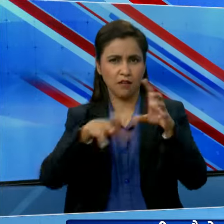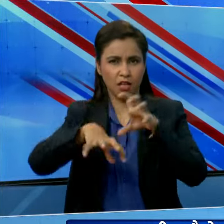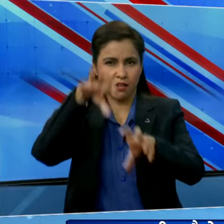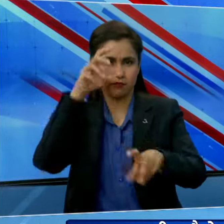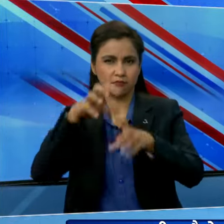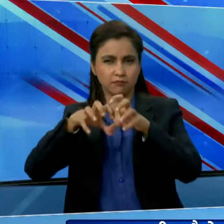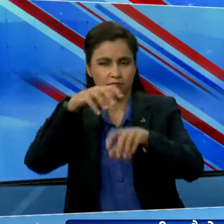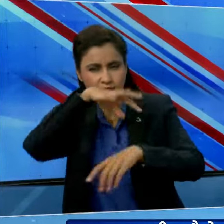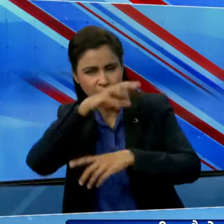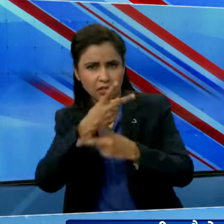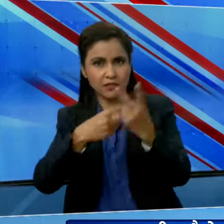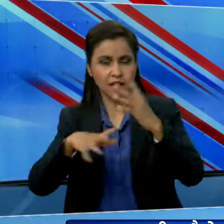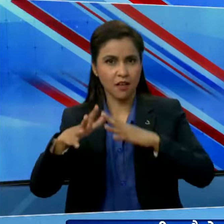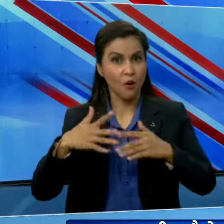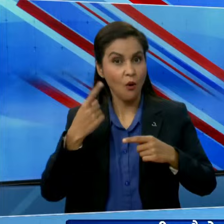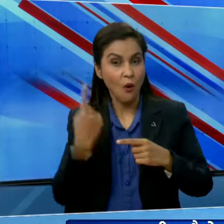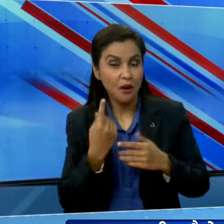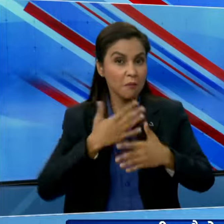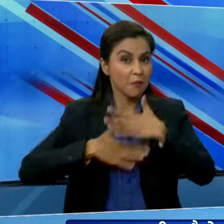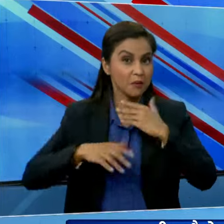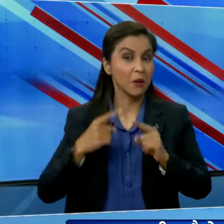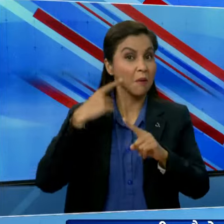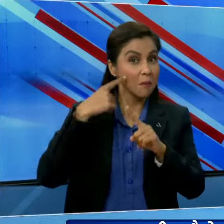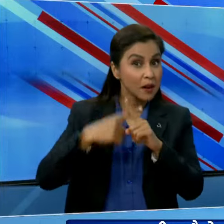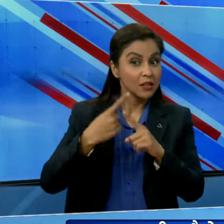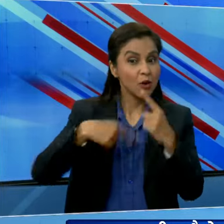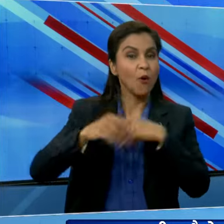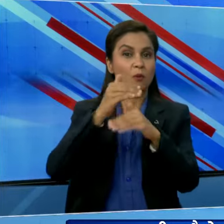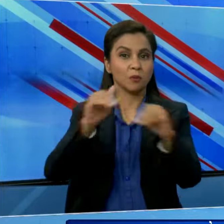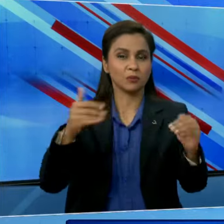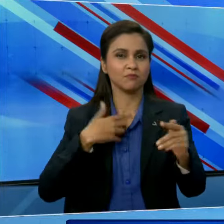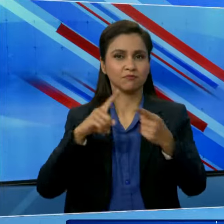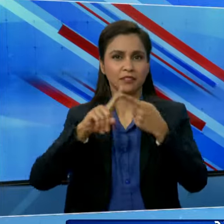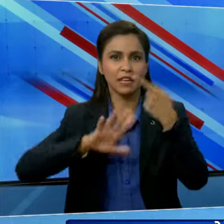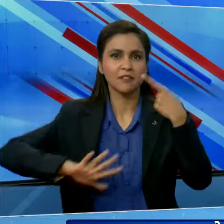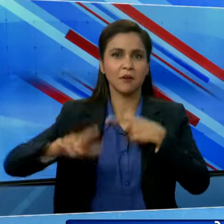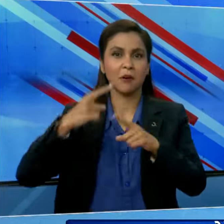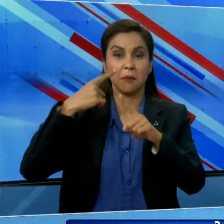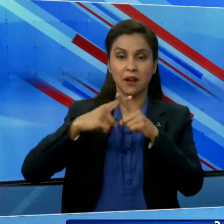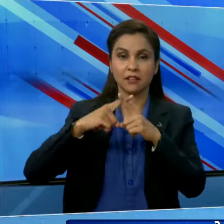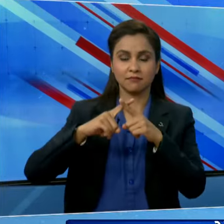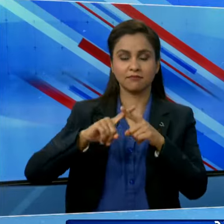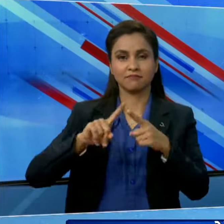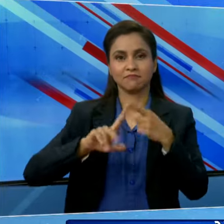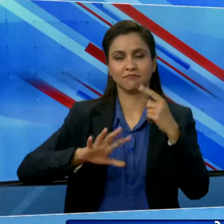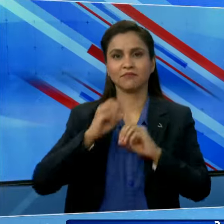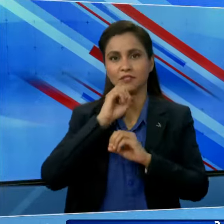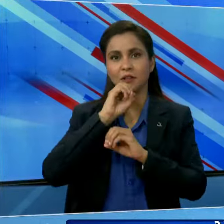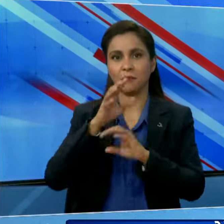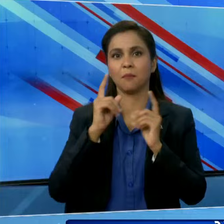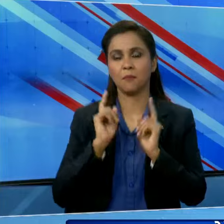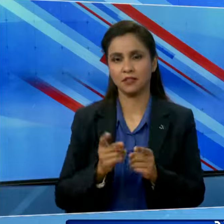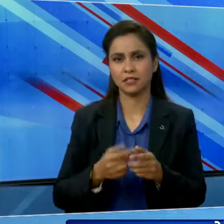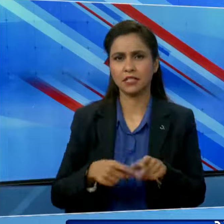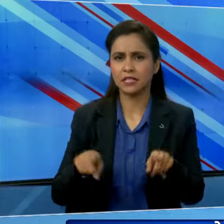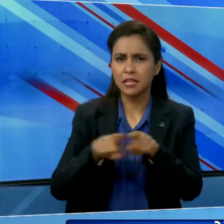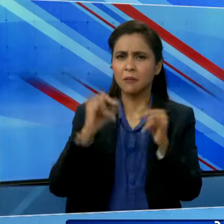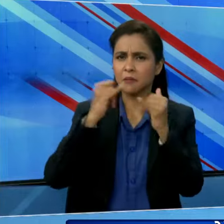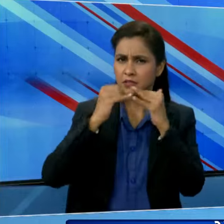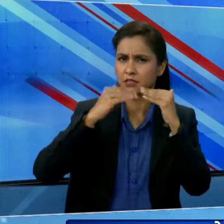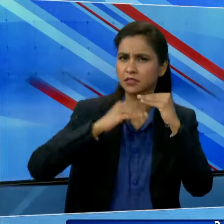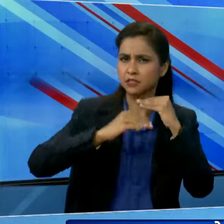न केवल मनोरंजन करते हैं बल्कि बच्चों के बीच प्रकृति और पर्यावरण का भी अच्छा संदेश जाता है। यहाँ